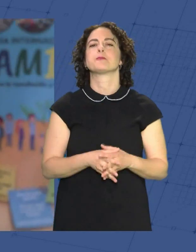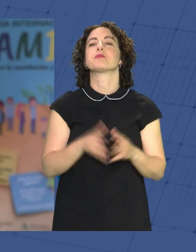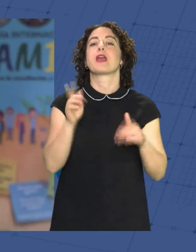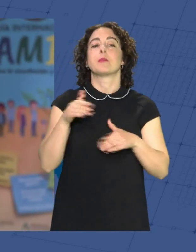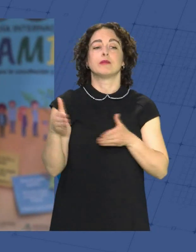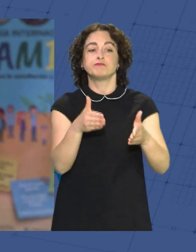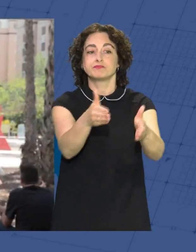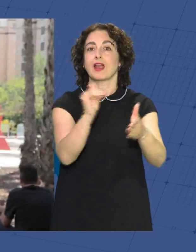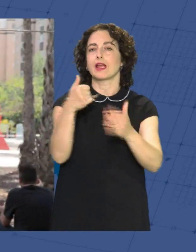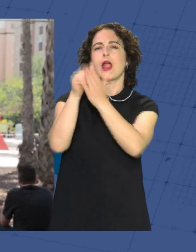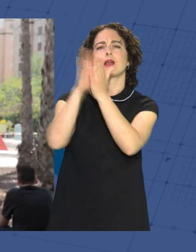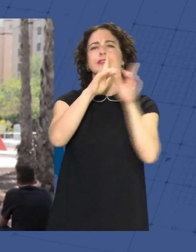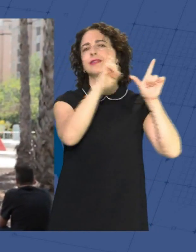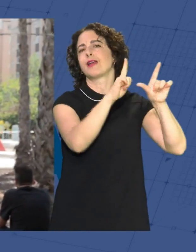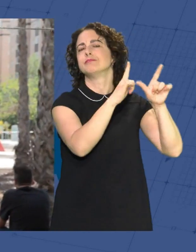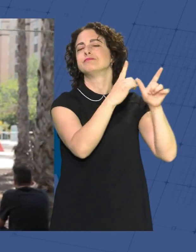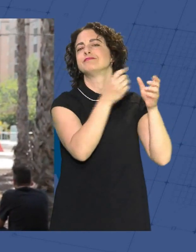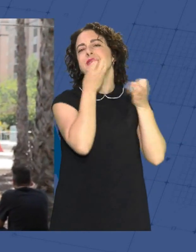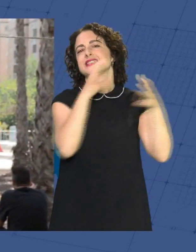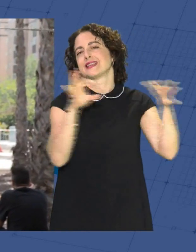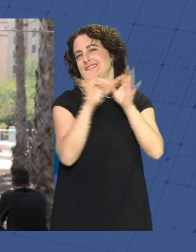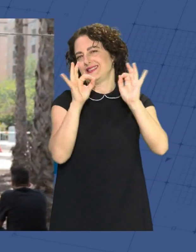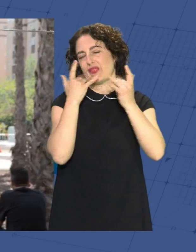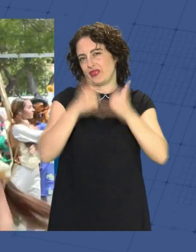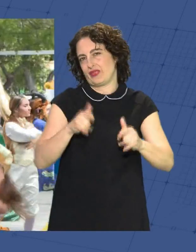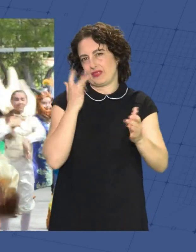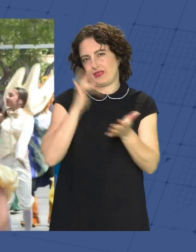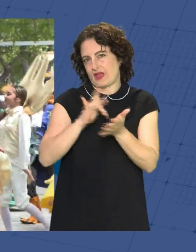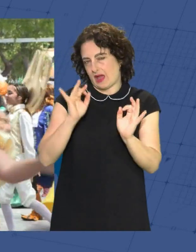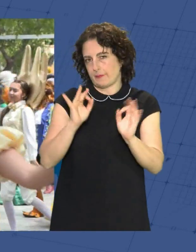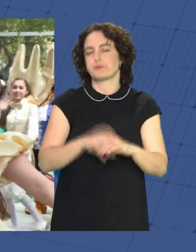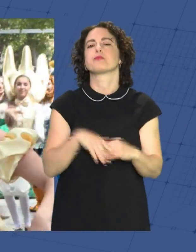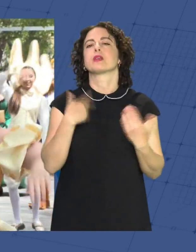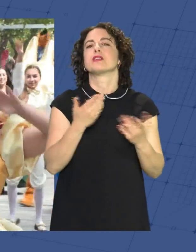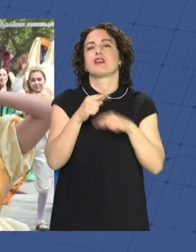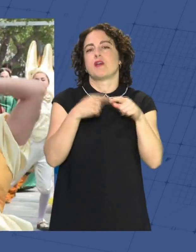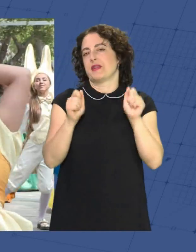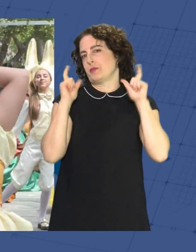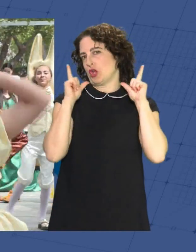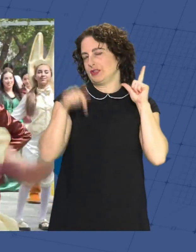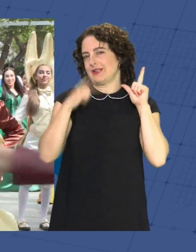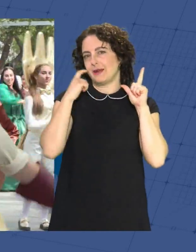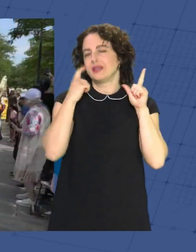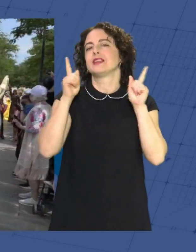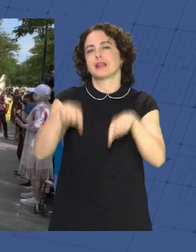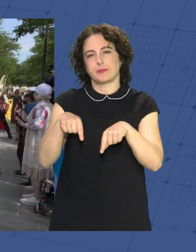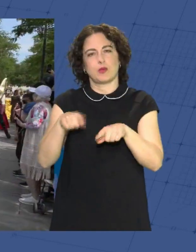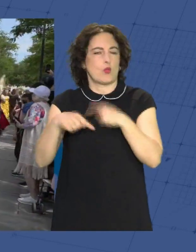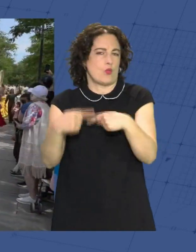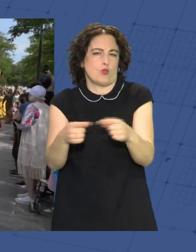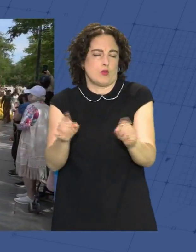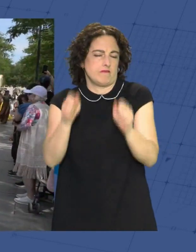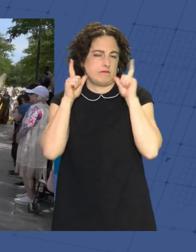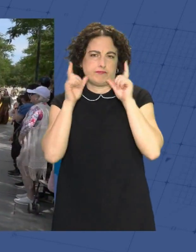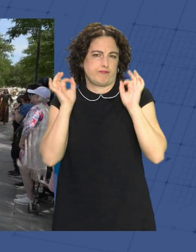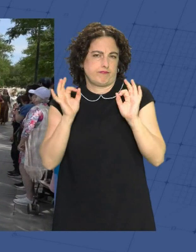recorrido había carteles con mensajes alusivos al día de la celebración, las familias han sido por tanto las protagonistas de Almería, al igual que lo son cada día como núcleo